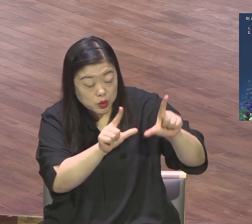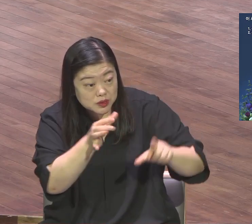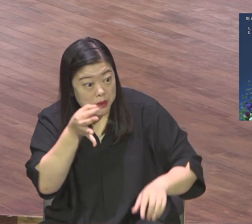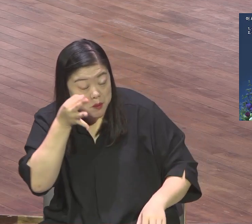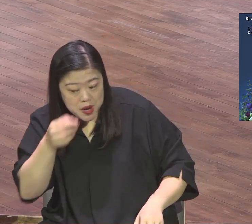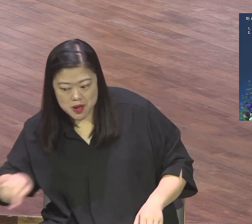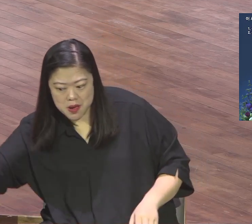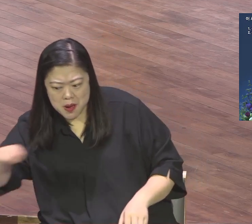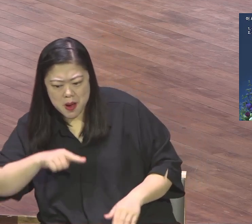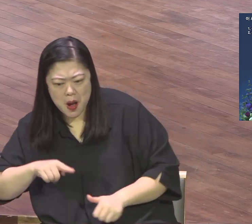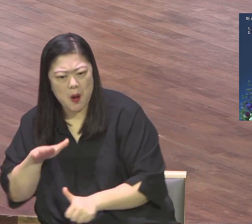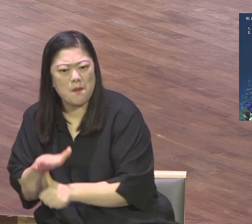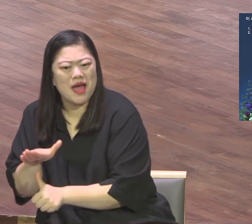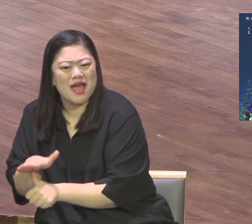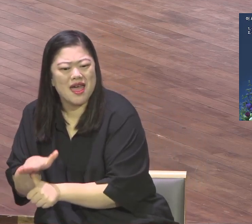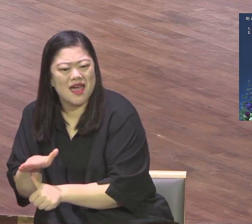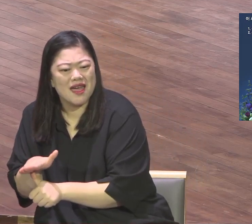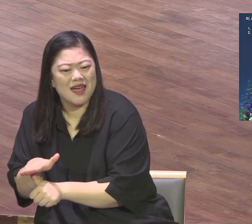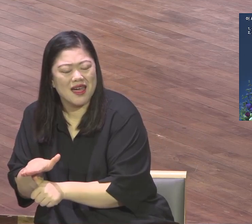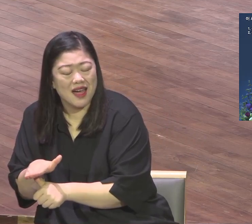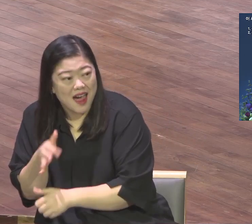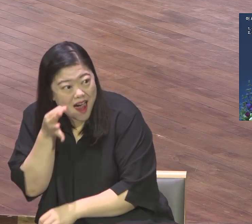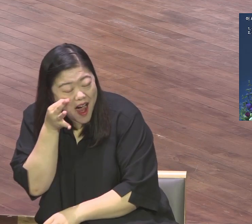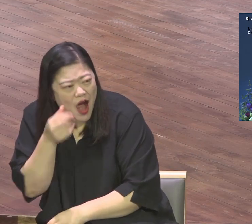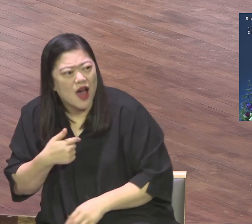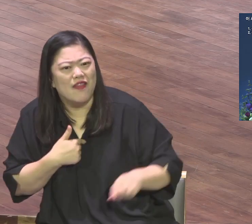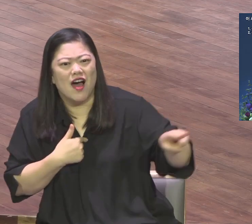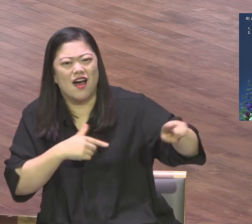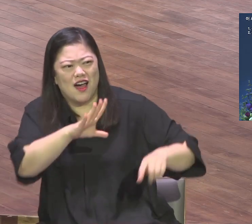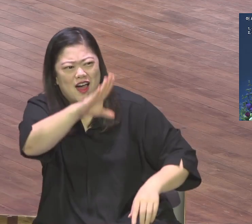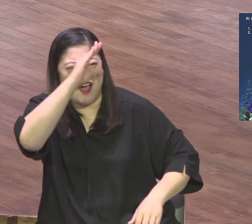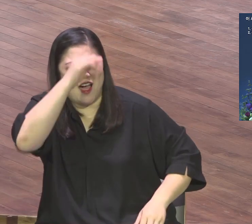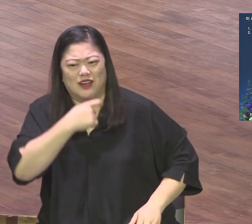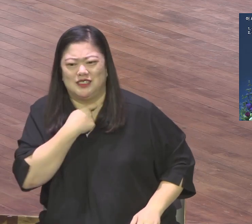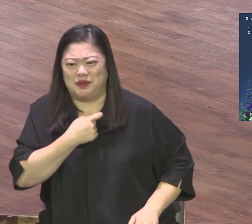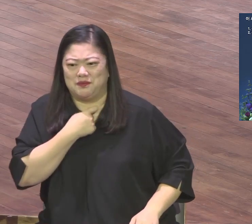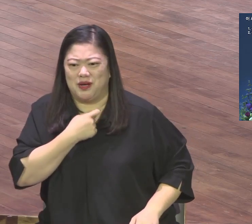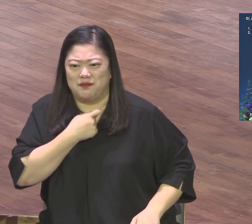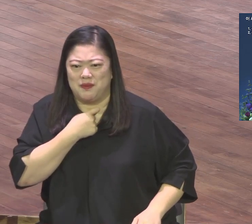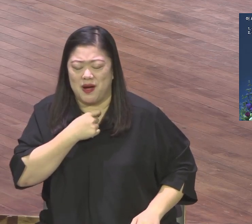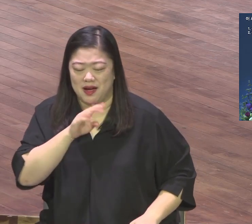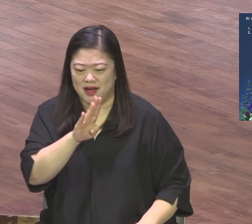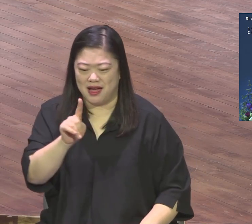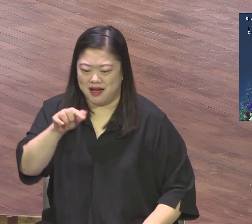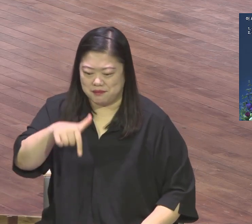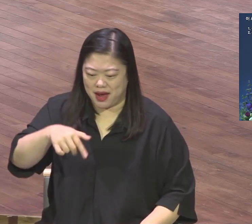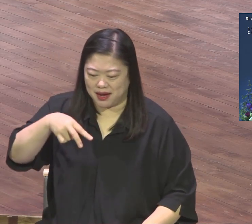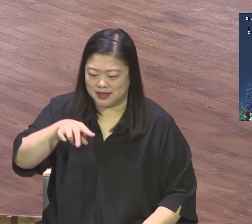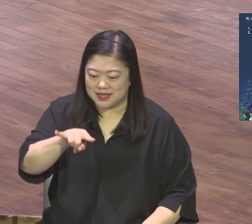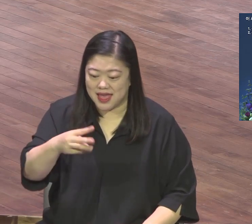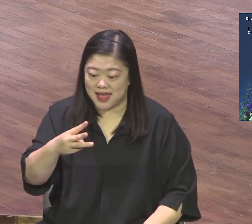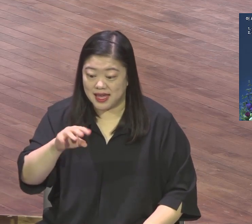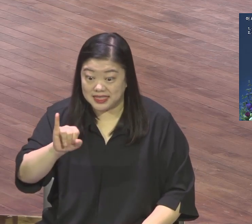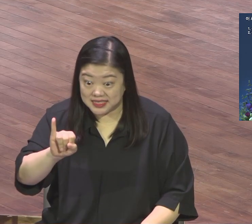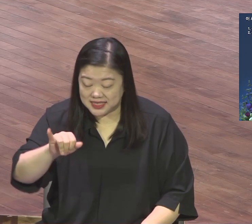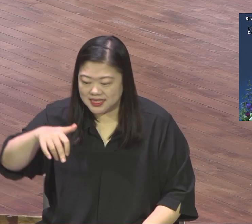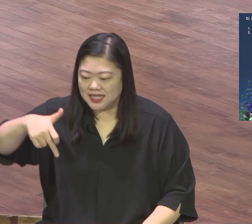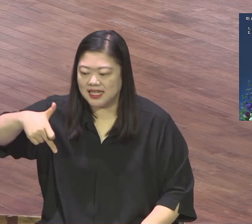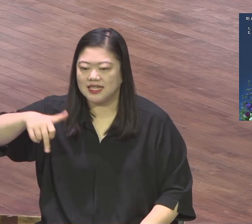장학을 세계 1위 뭐 마이하고 뭐 고진영부터 시작해가지고 유명한 키저들이 많이